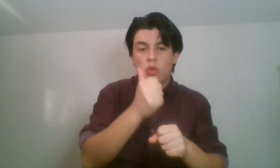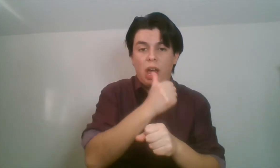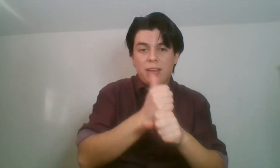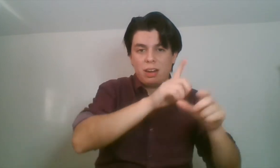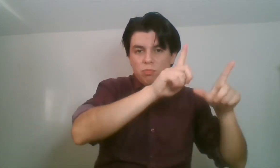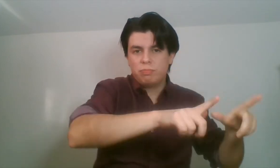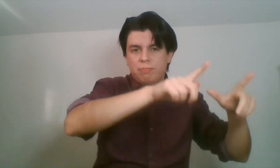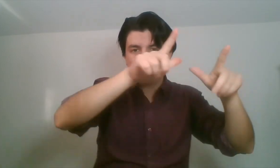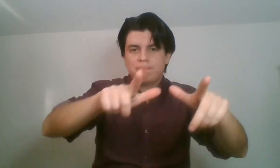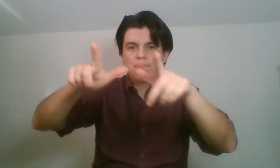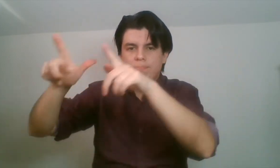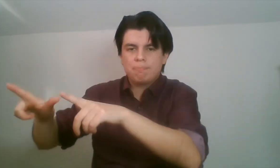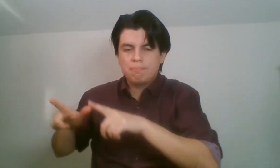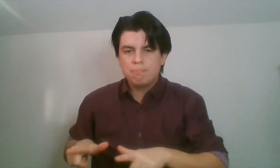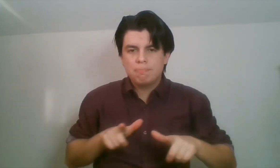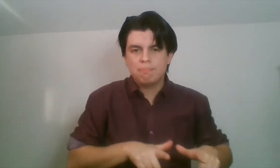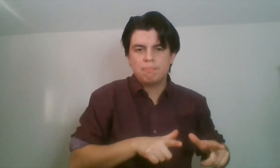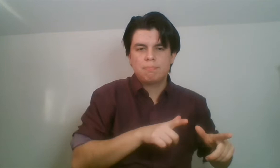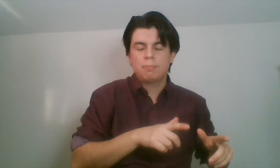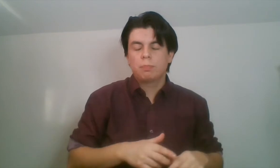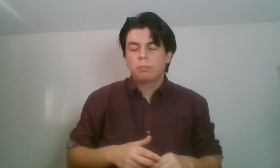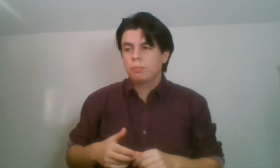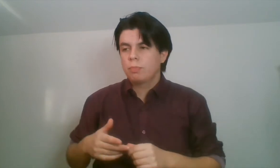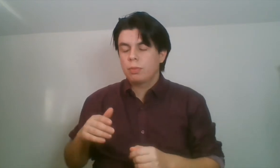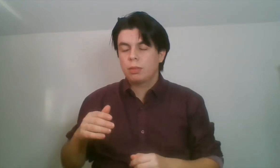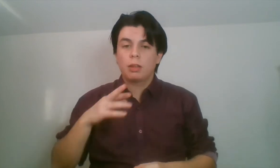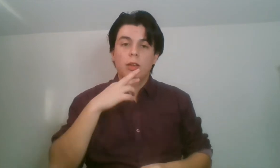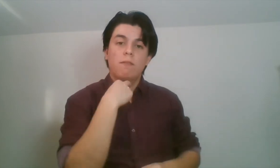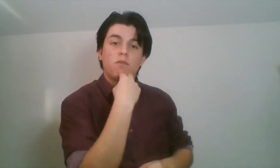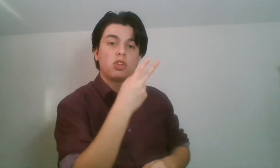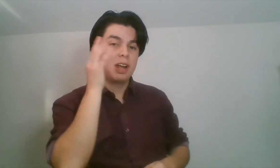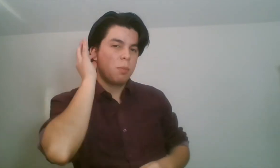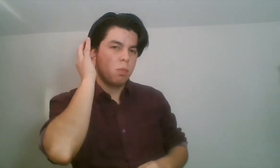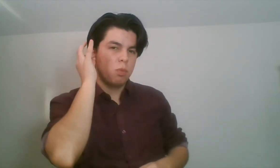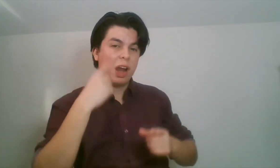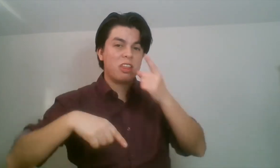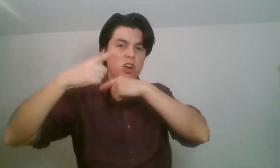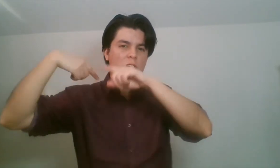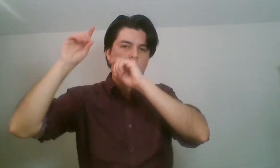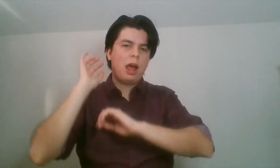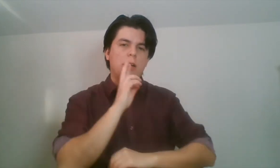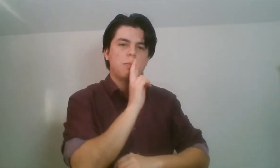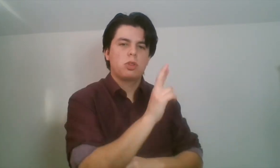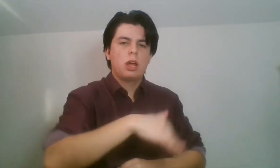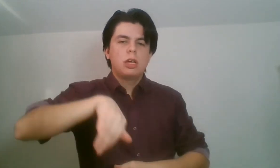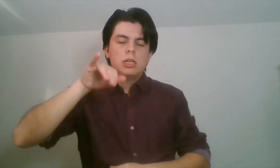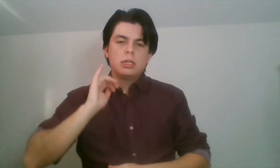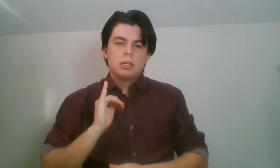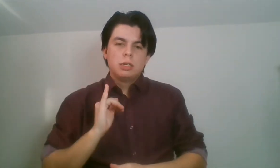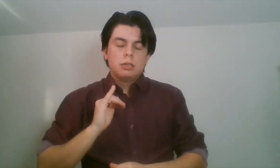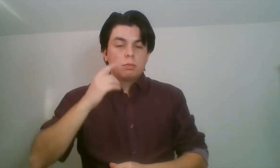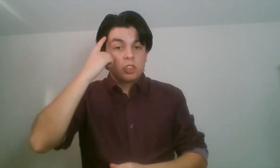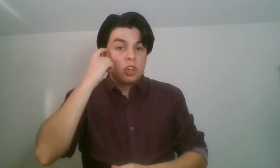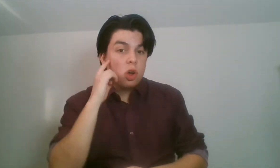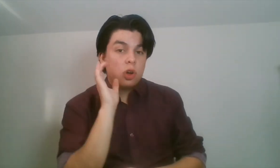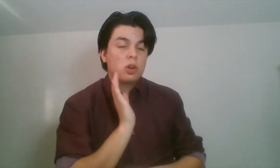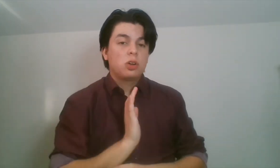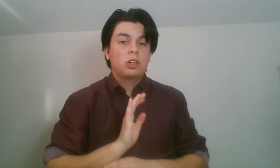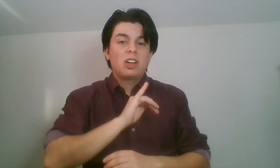Claro, era una práctica más o menos habitual, la mayoría de las colecciones se hizo así, ¿no? Entonces la idea era crear este polo